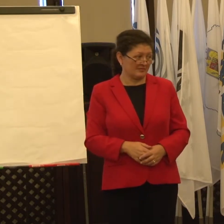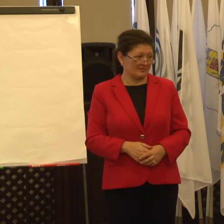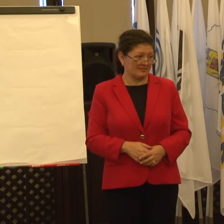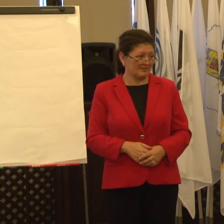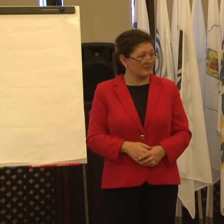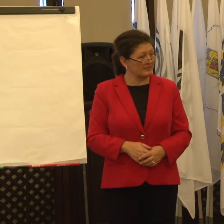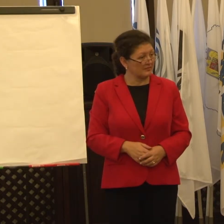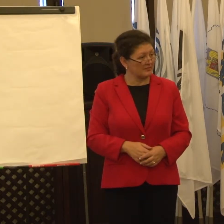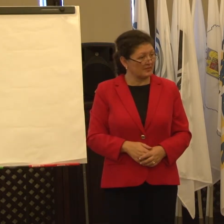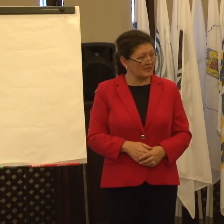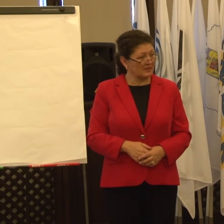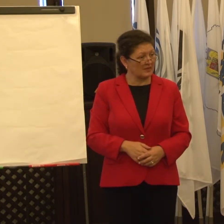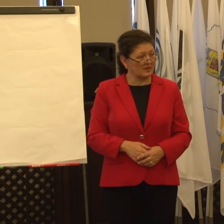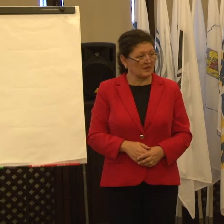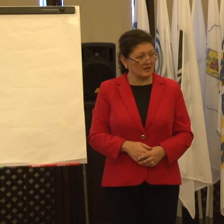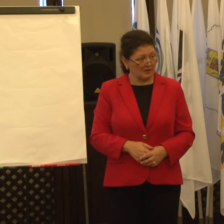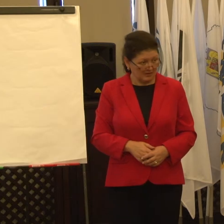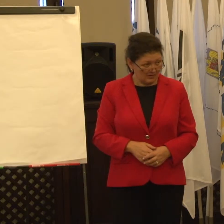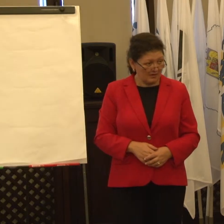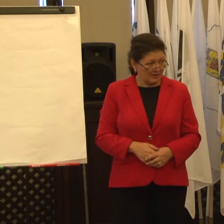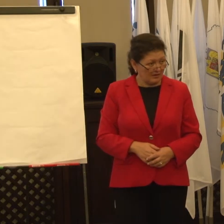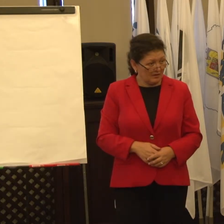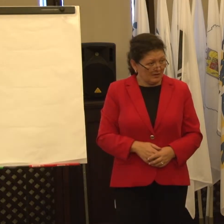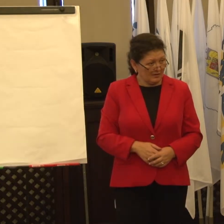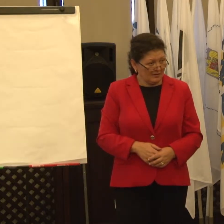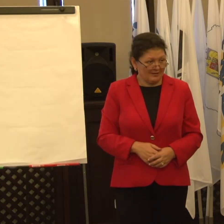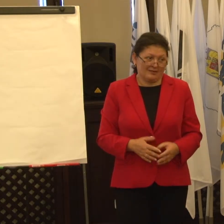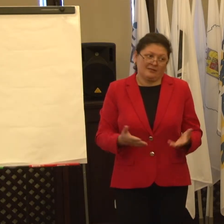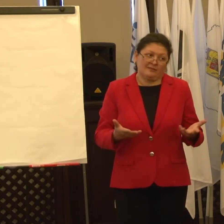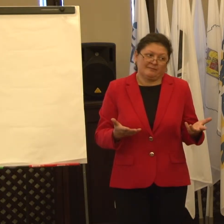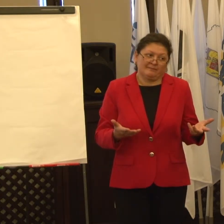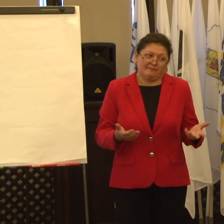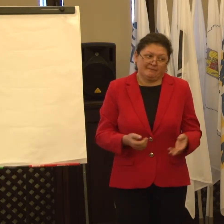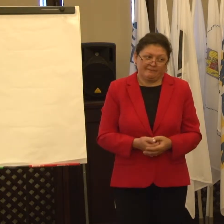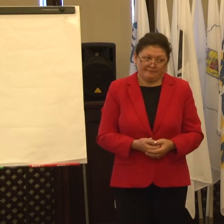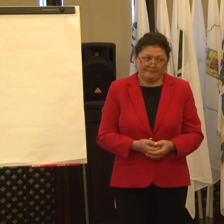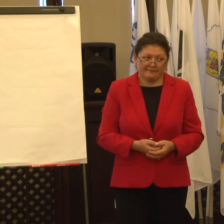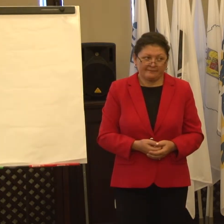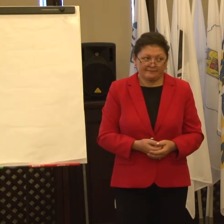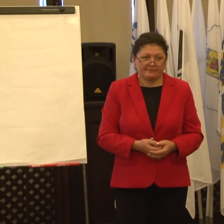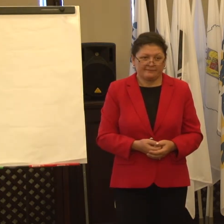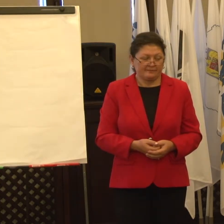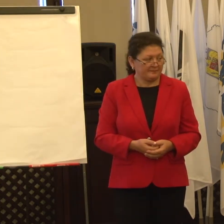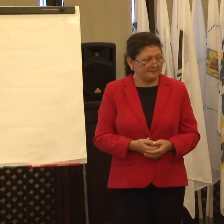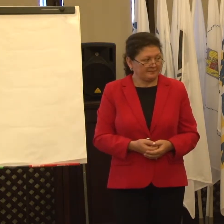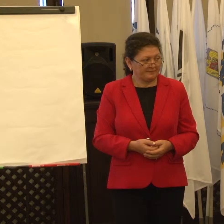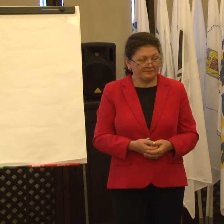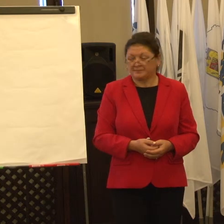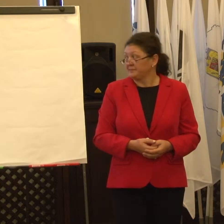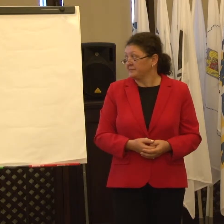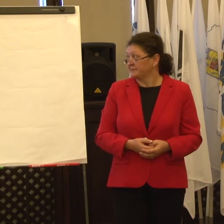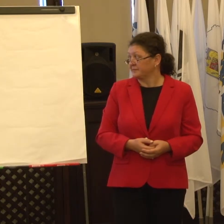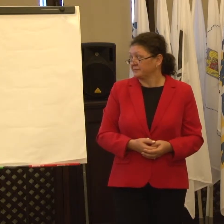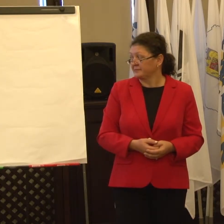oficială vis-a-vis de toate aceste evenimente și cum s-a rezolvat acest caz. O să vă spun că,